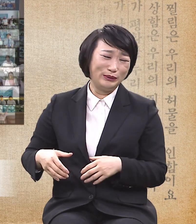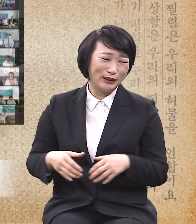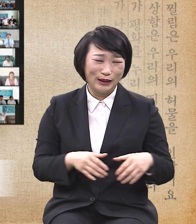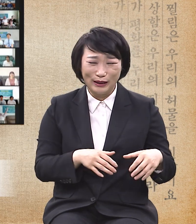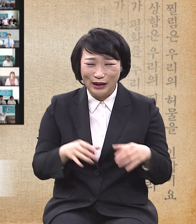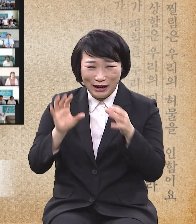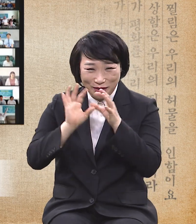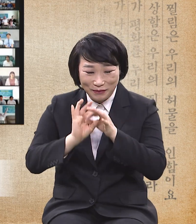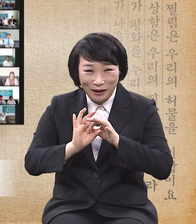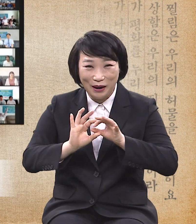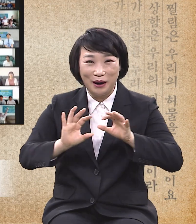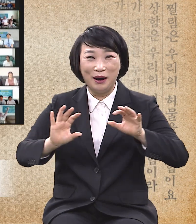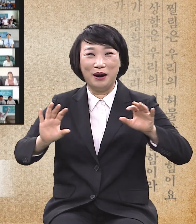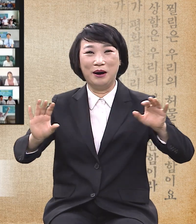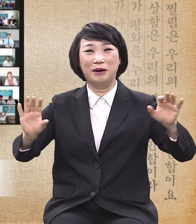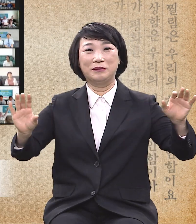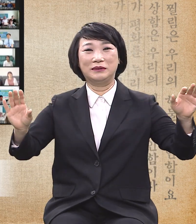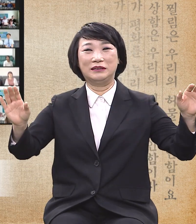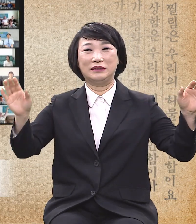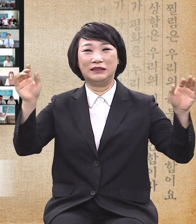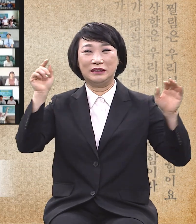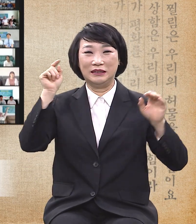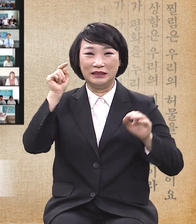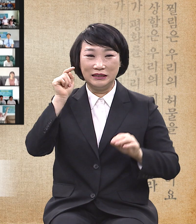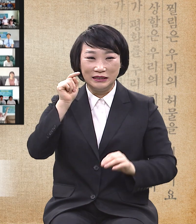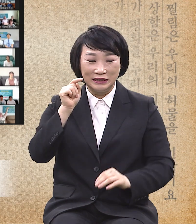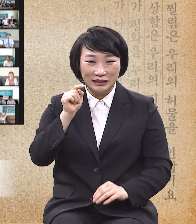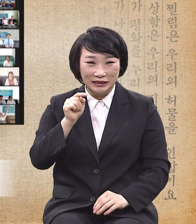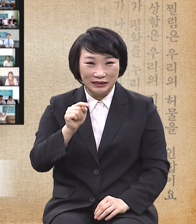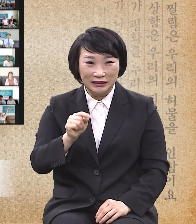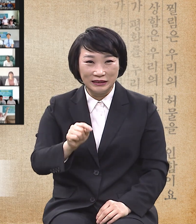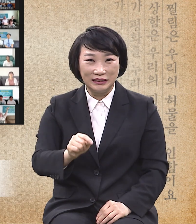은혜, 주저함 없이